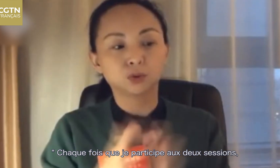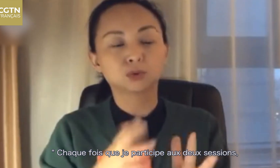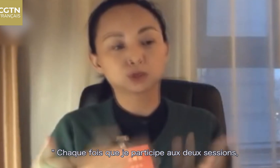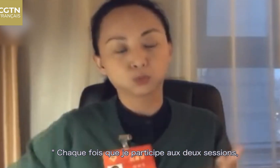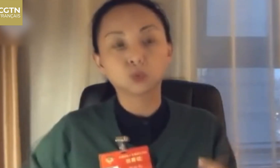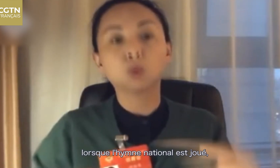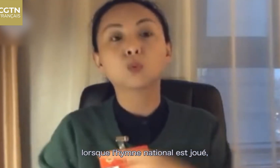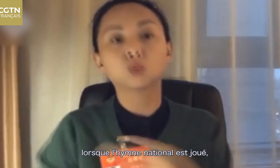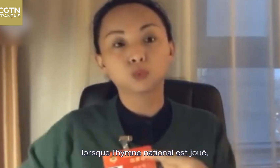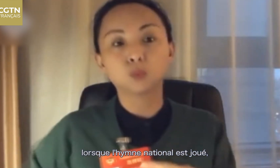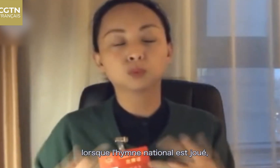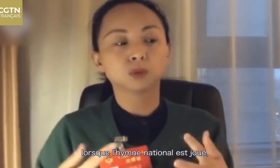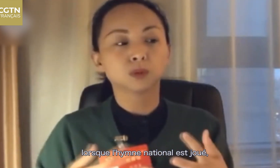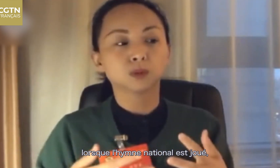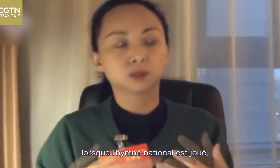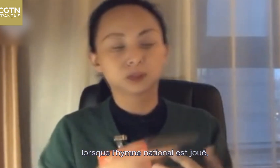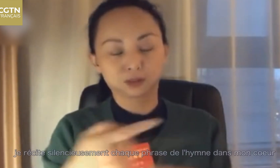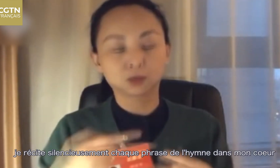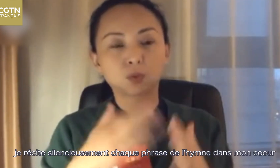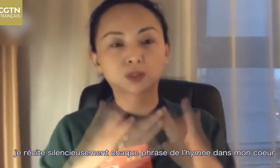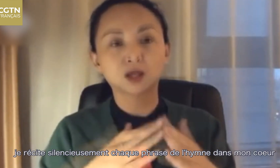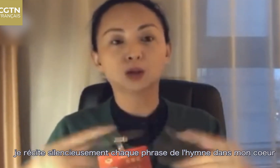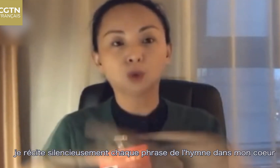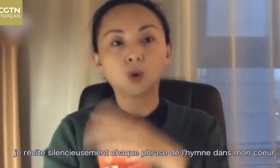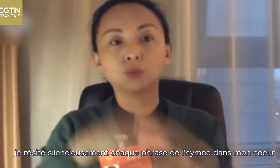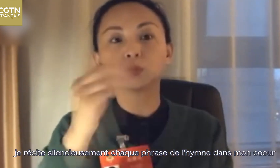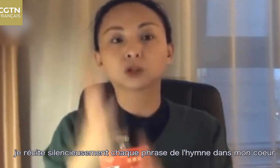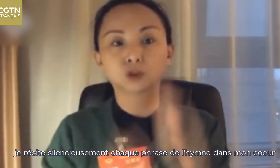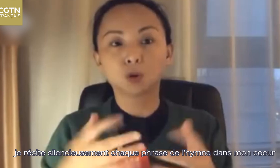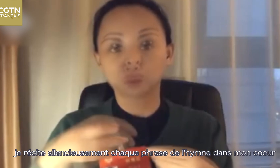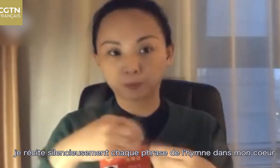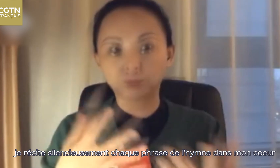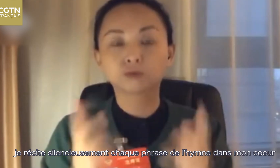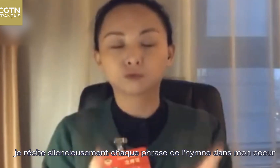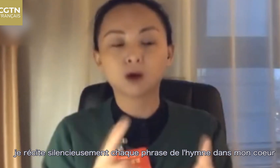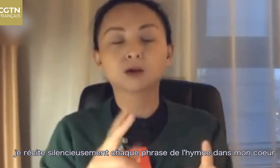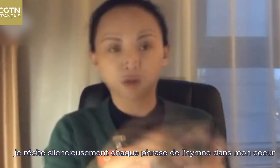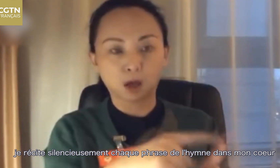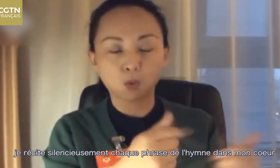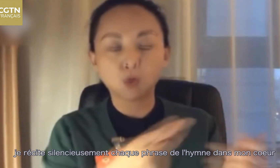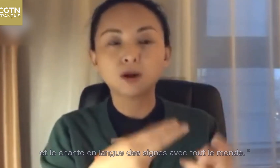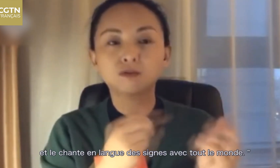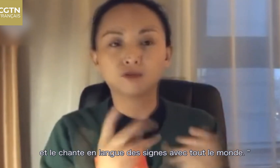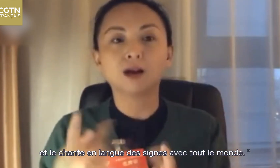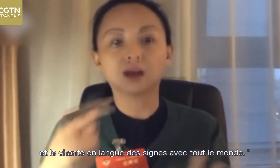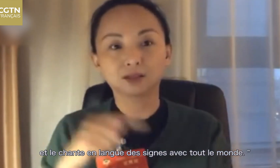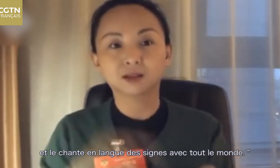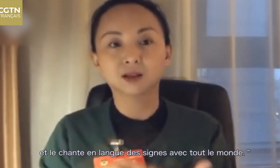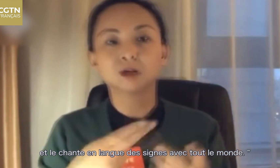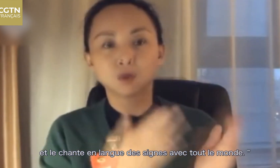sessions, lorsque l'hymne national est joué, je récite silencieusement chaque phrase de l'hymne dans mon cœur et je chante en langue des signes